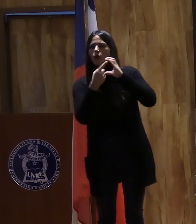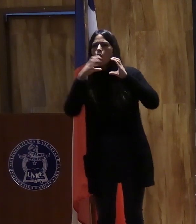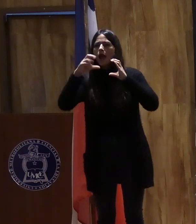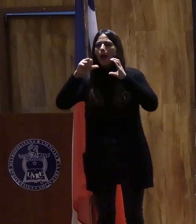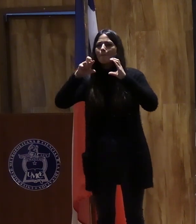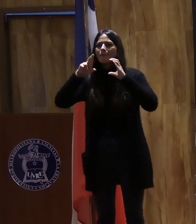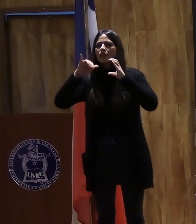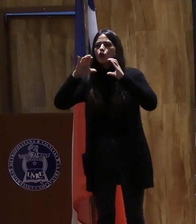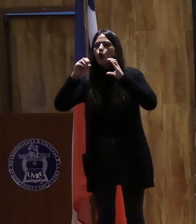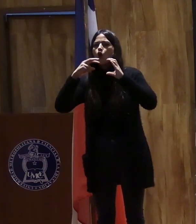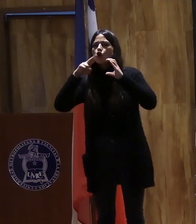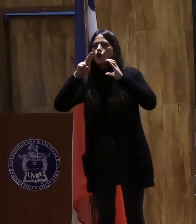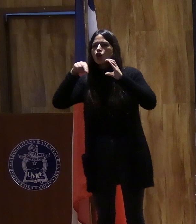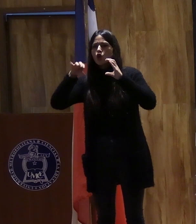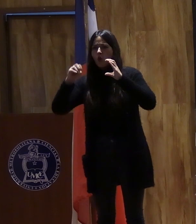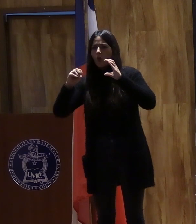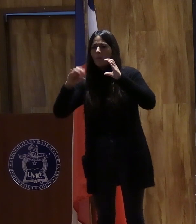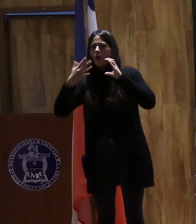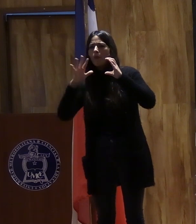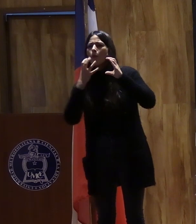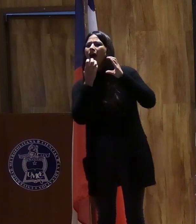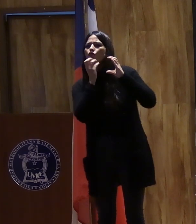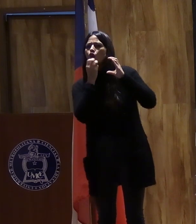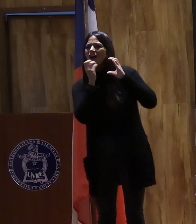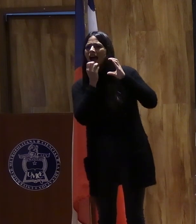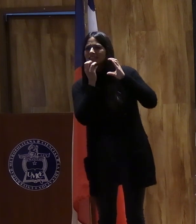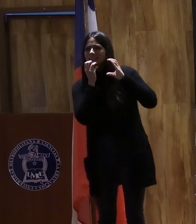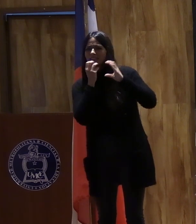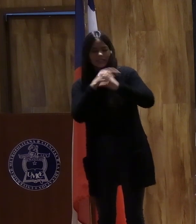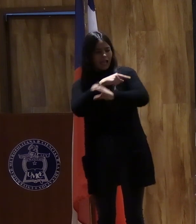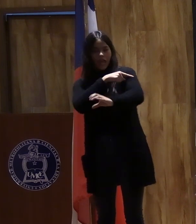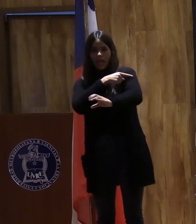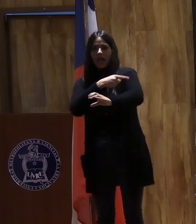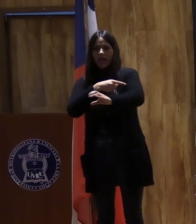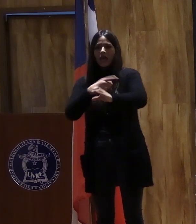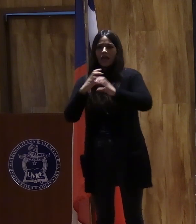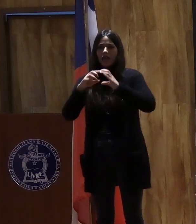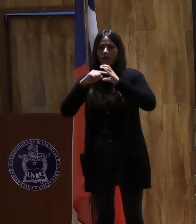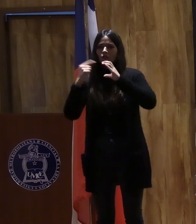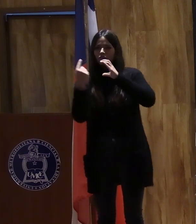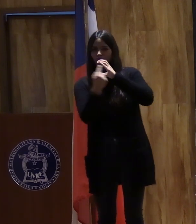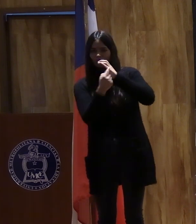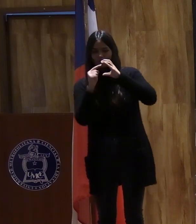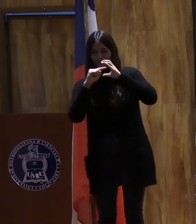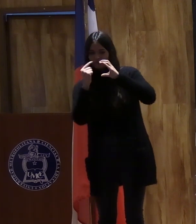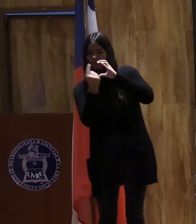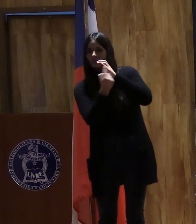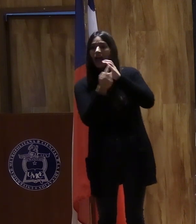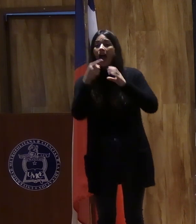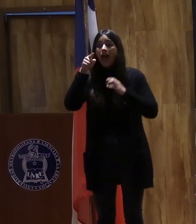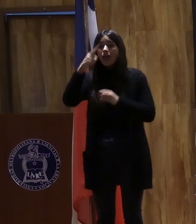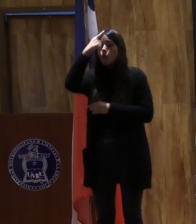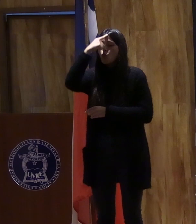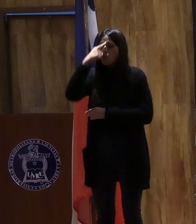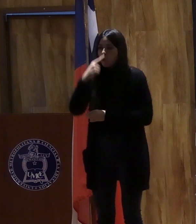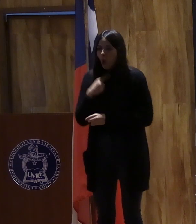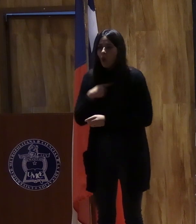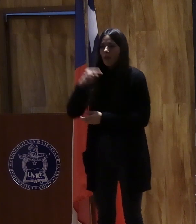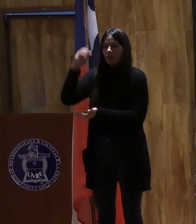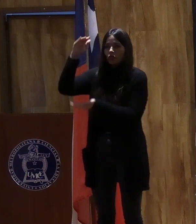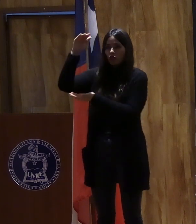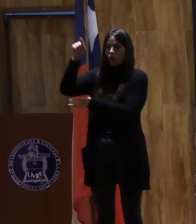Antofagasta. Cuando uno va caminando de la ciudad hacia el aeropuerto, hay un monumento que ahí está el